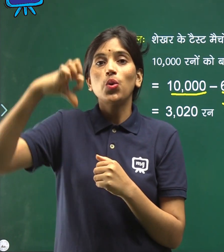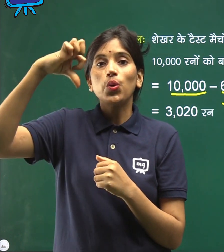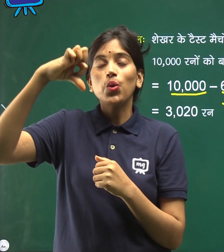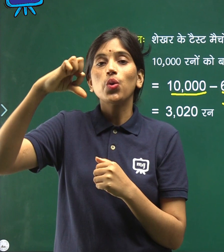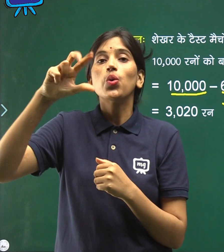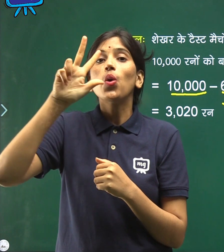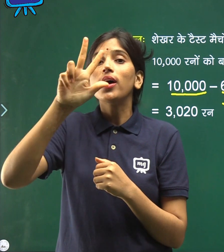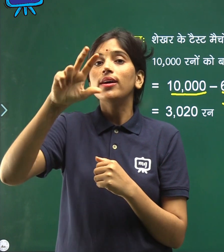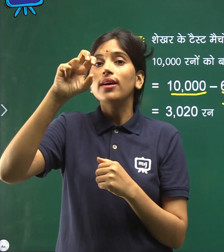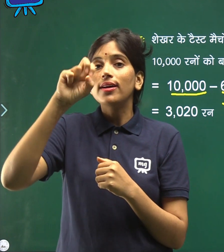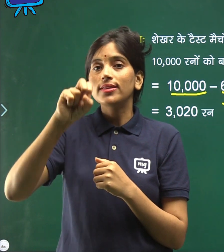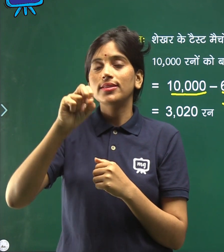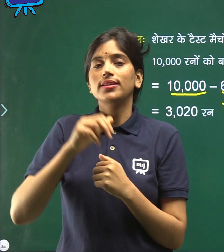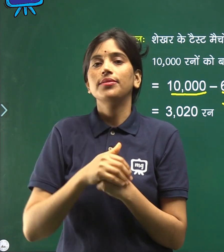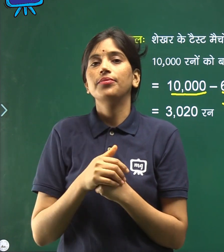6,980।